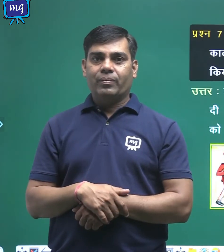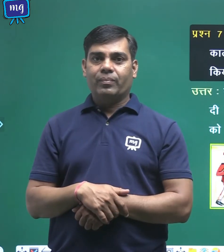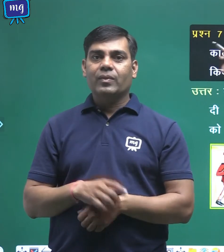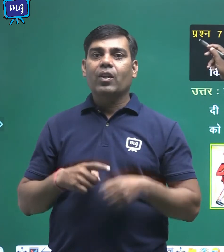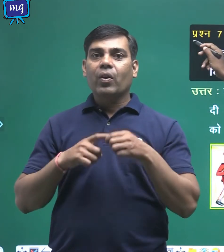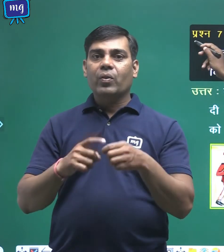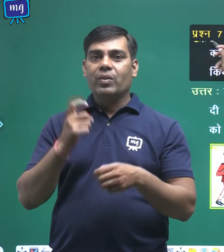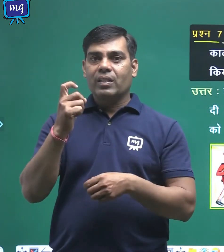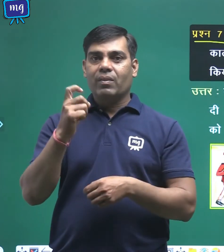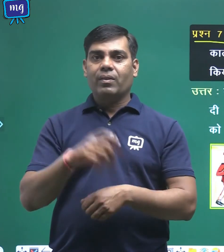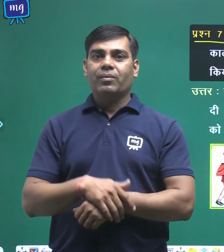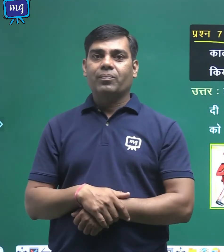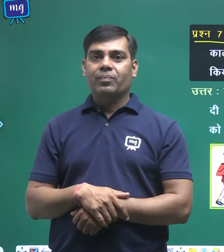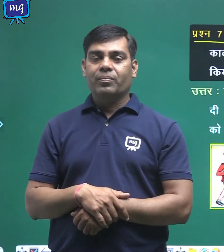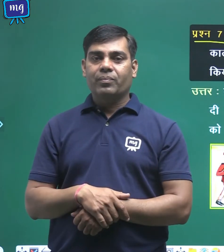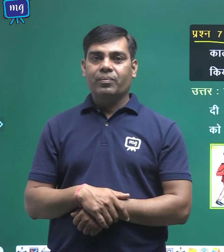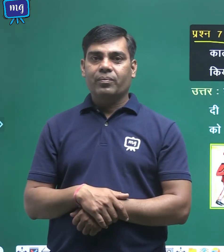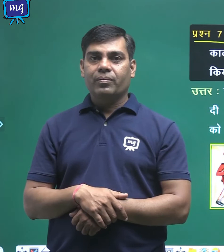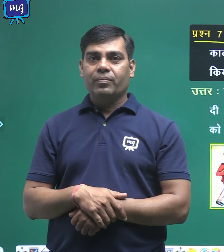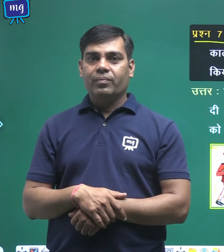प्रश्न 7,